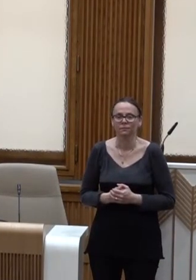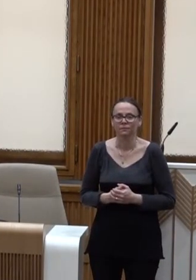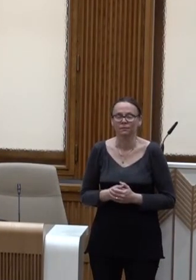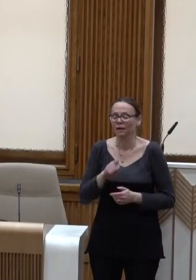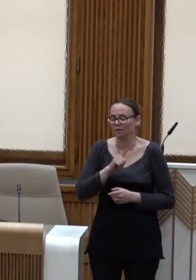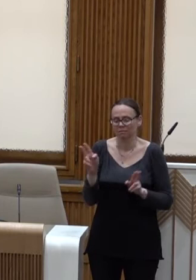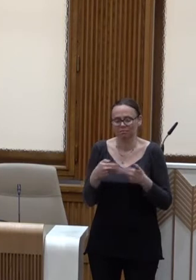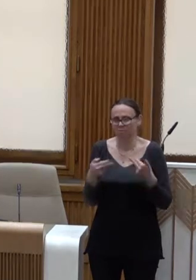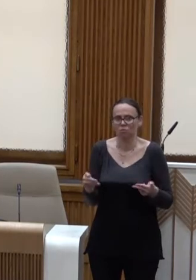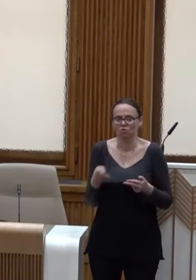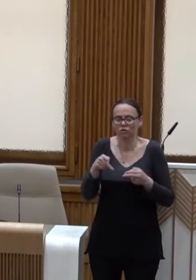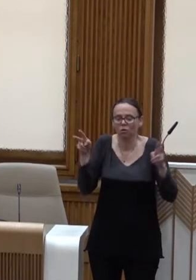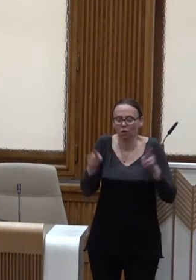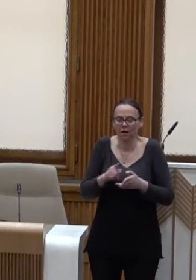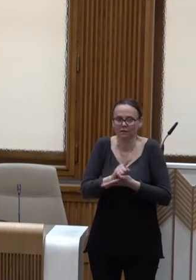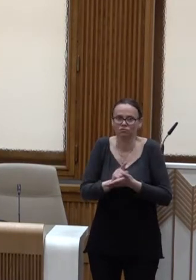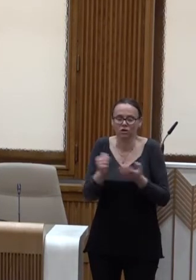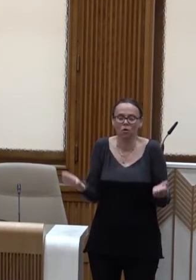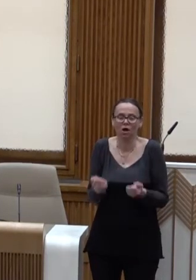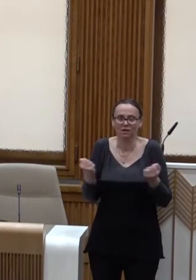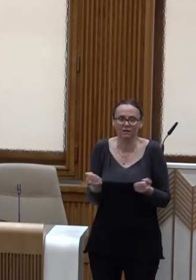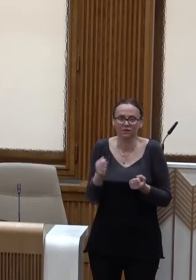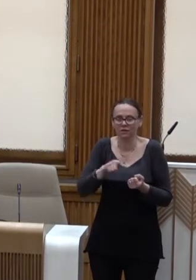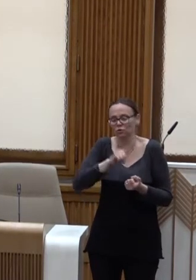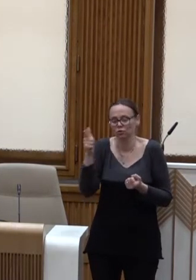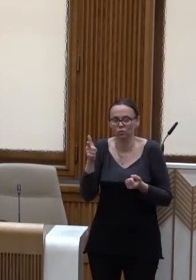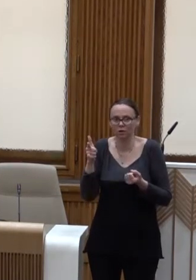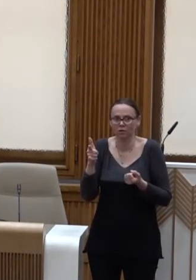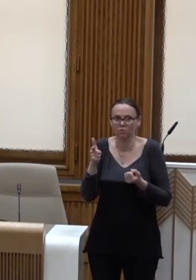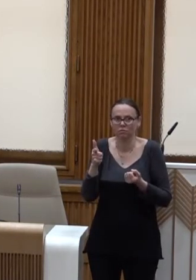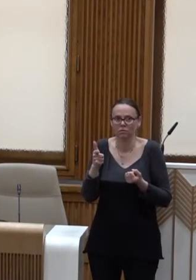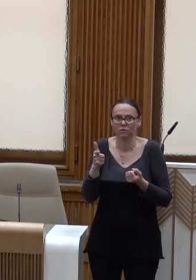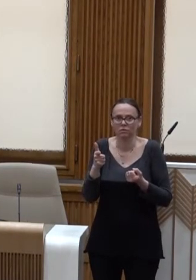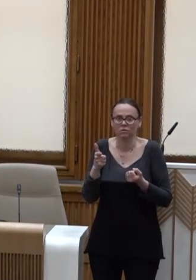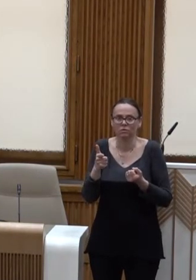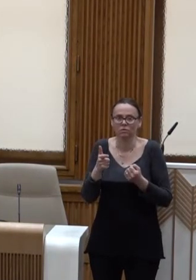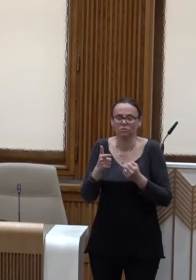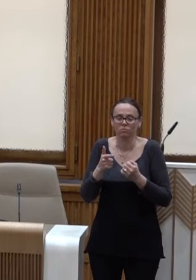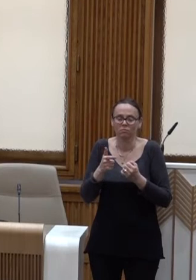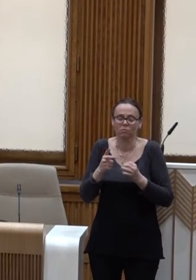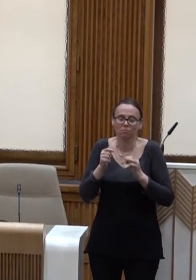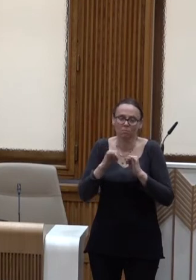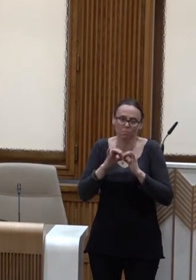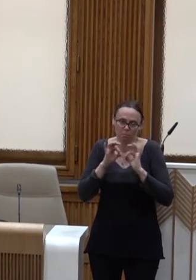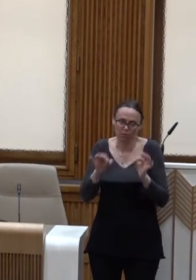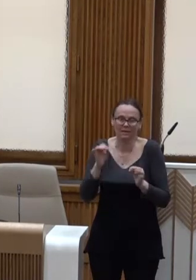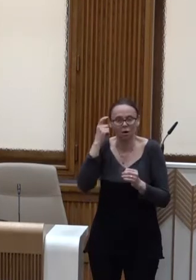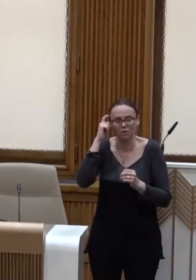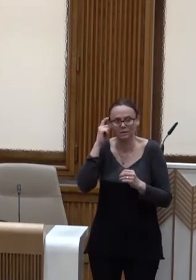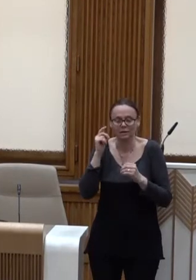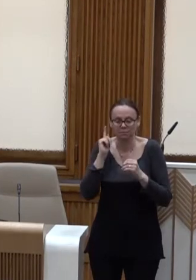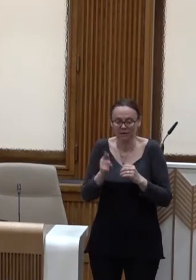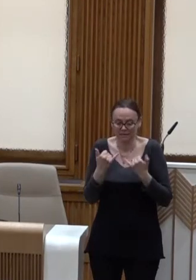Ni mogoče tako v kratkem času aktivirati teh alternativnih poti oskrbe, ki se